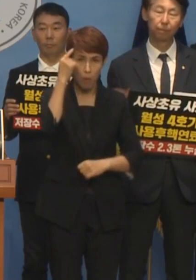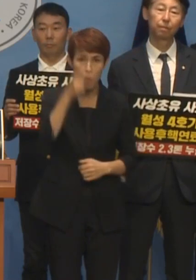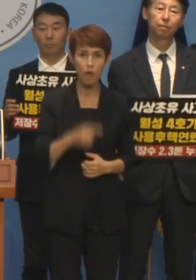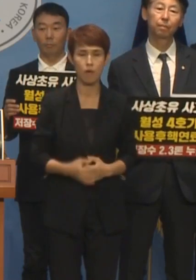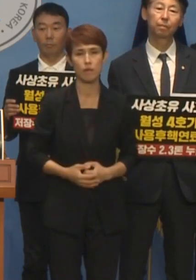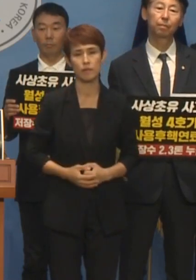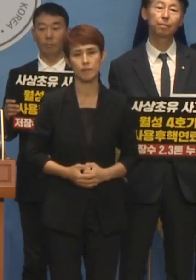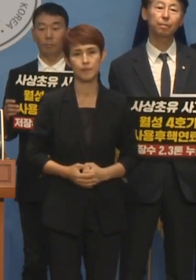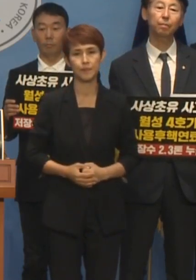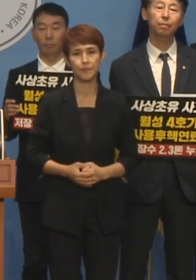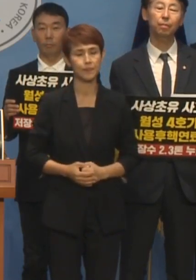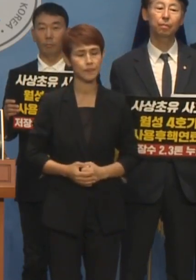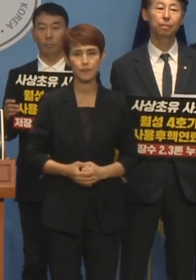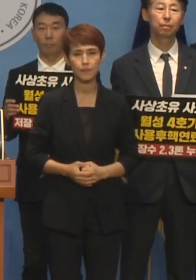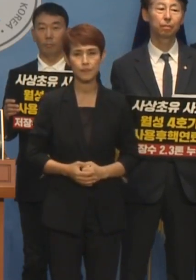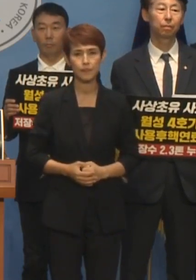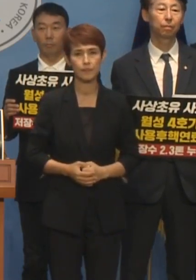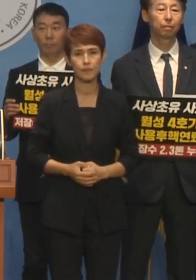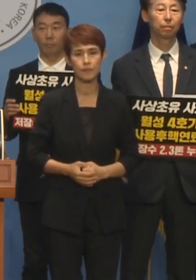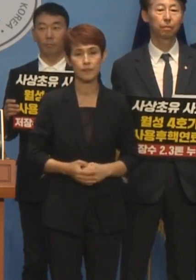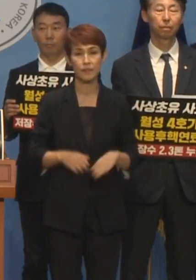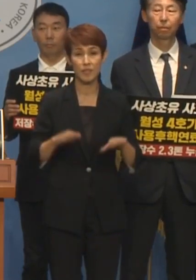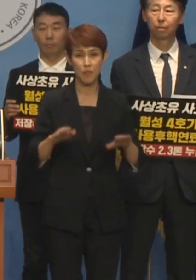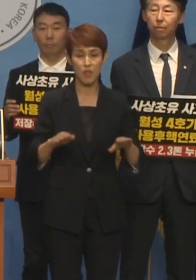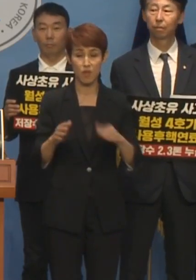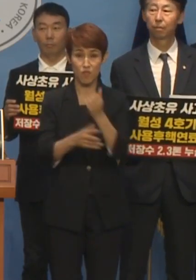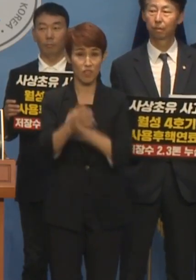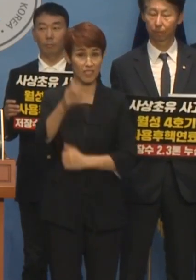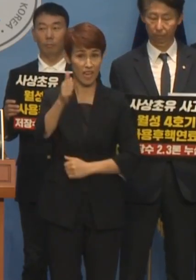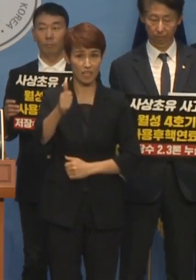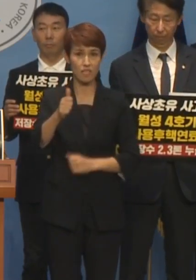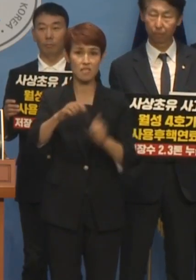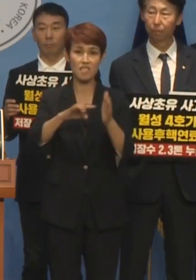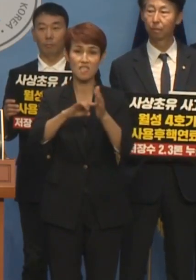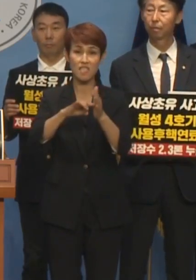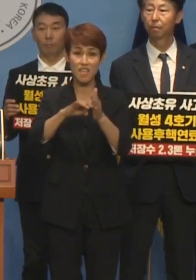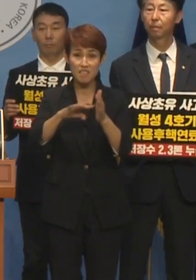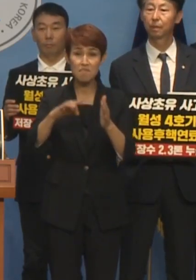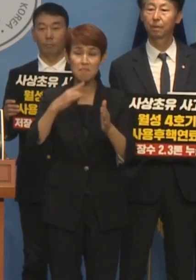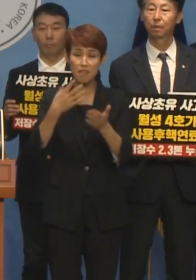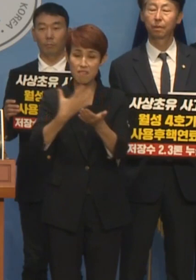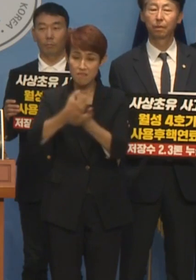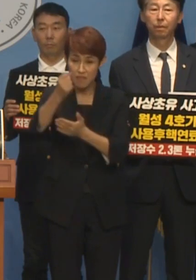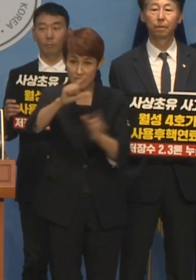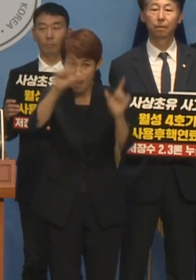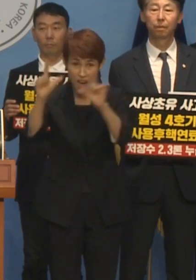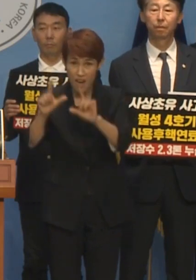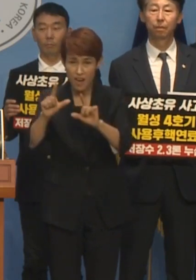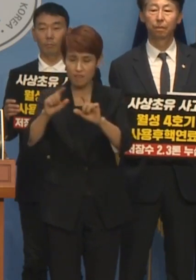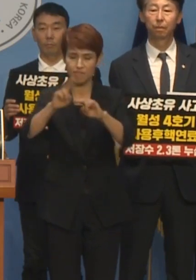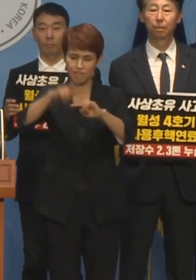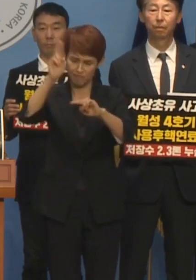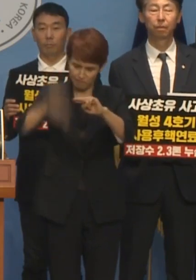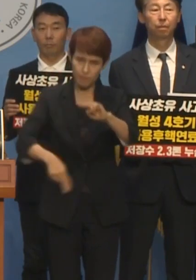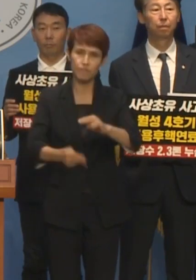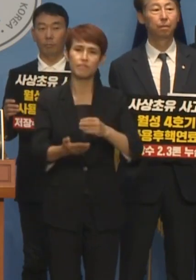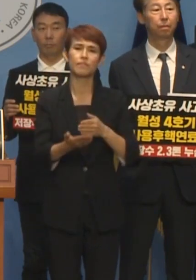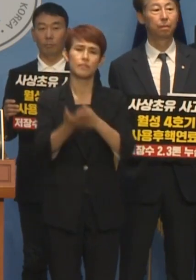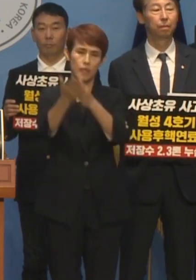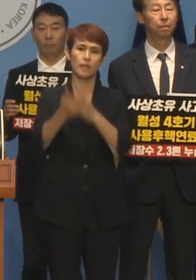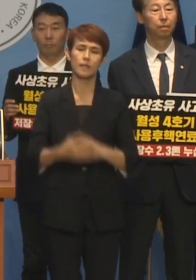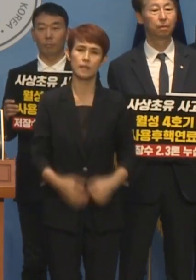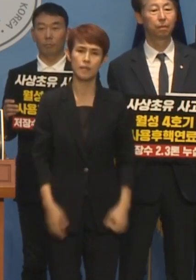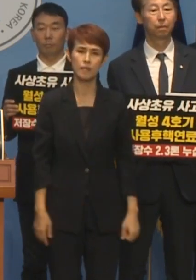그래서 이참에 유국희 위원장은 이렇게 세금만 잡아먹는 짓을 할 것 같으면 당장 사퇴하고,